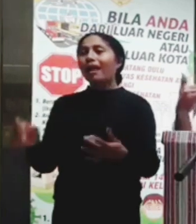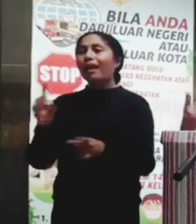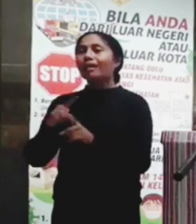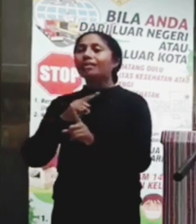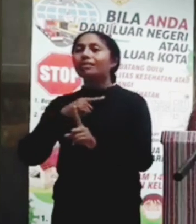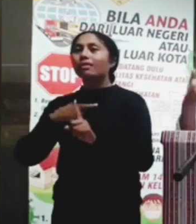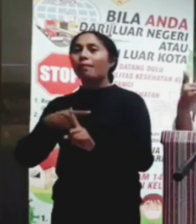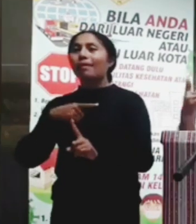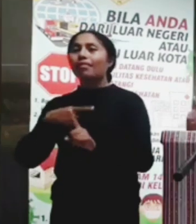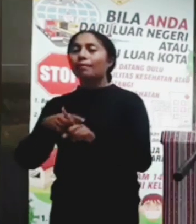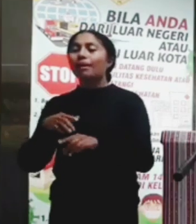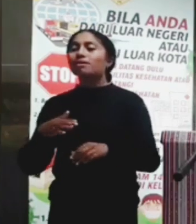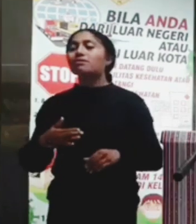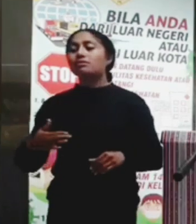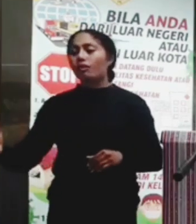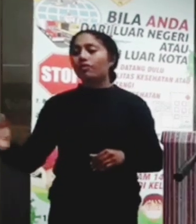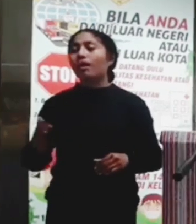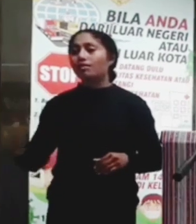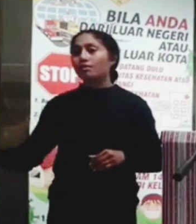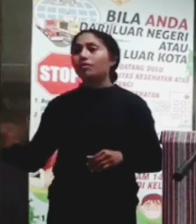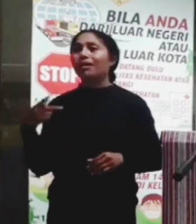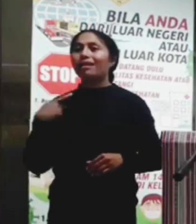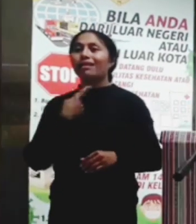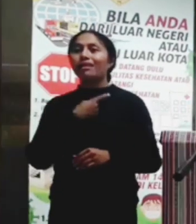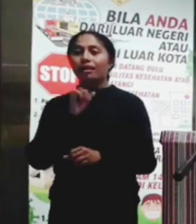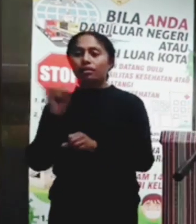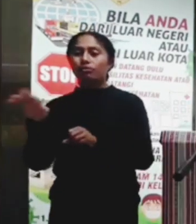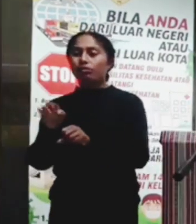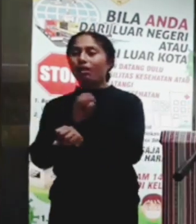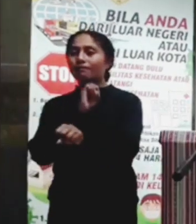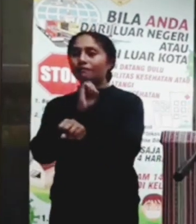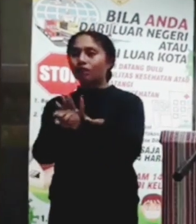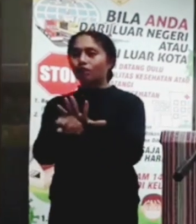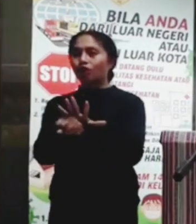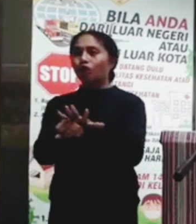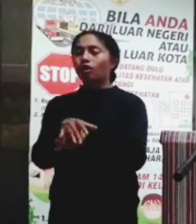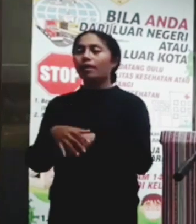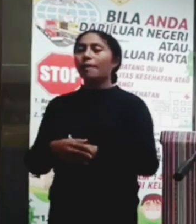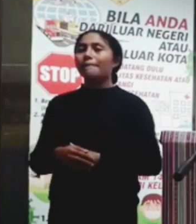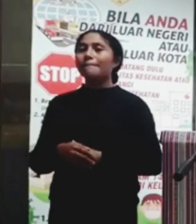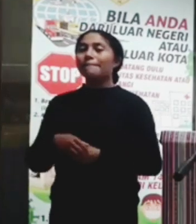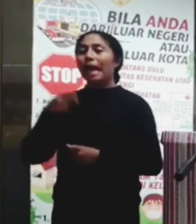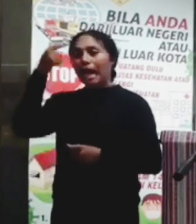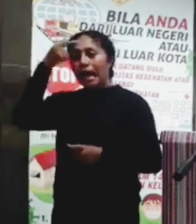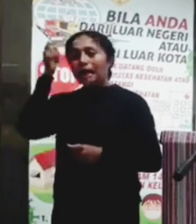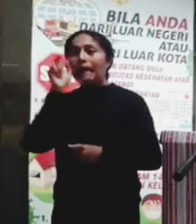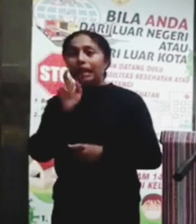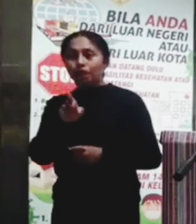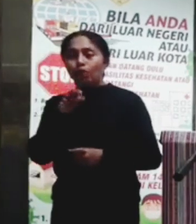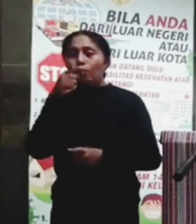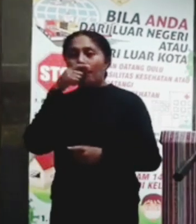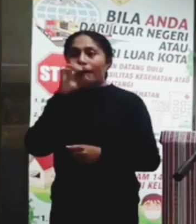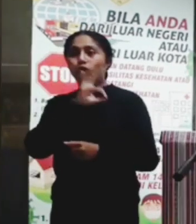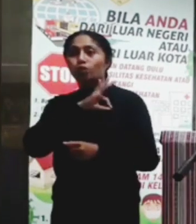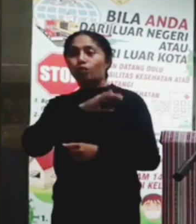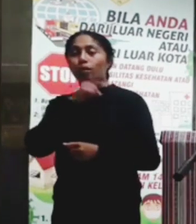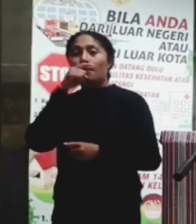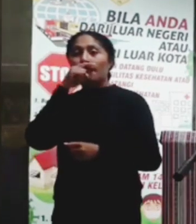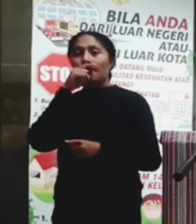tambahan saudara-saudara kita yang tertular virus grup kan itu bapak belok dan bertobat